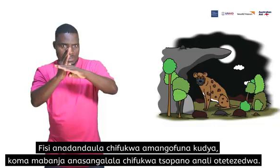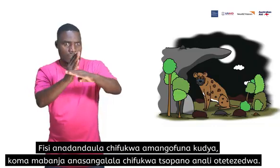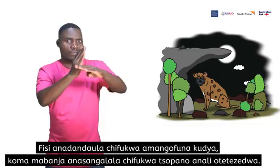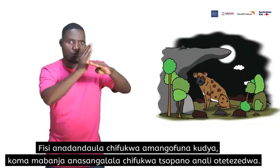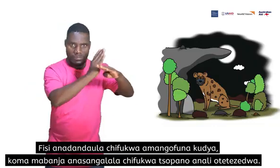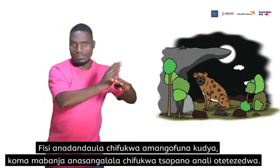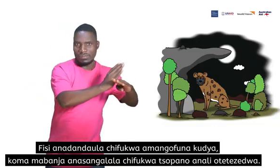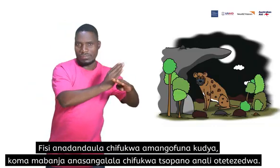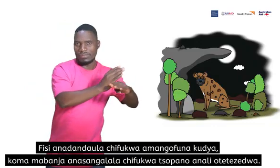otetezedwa.